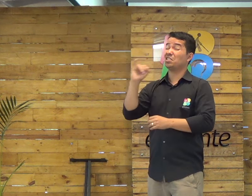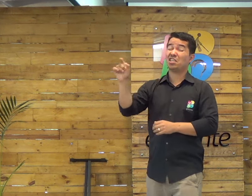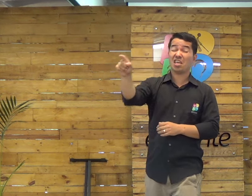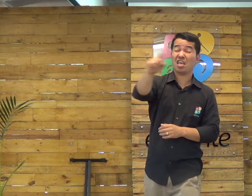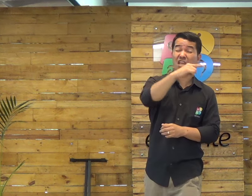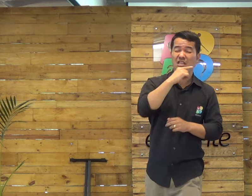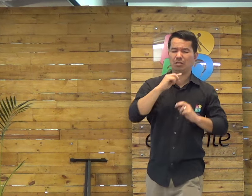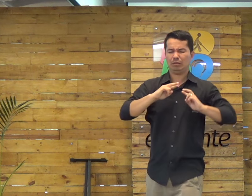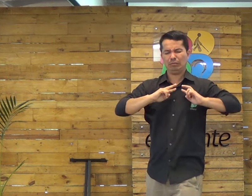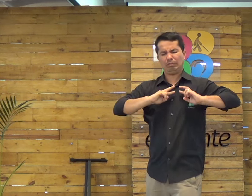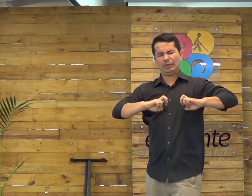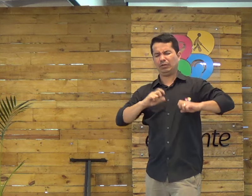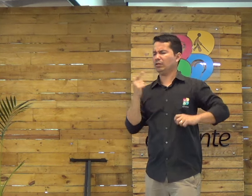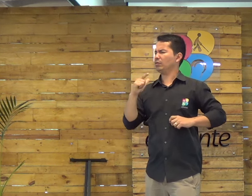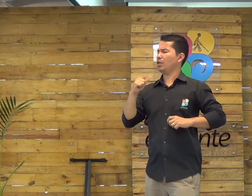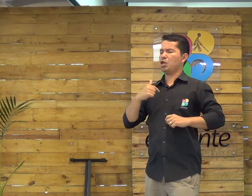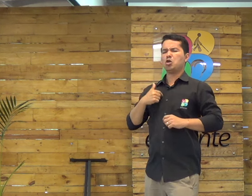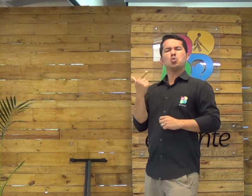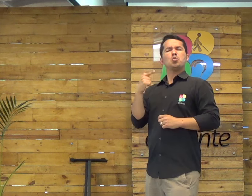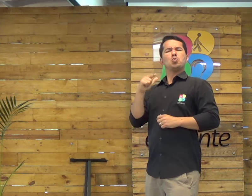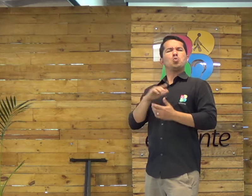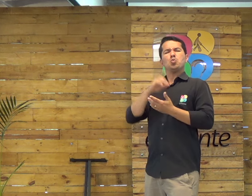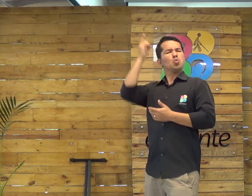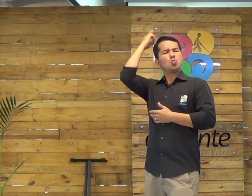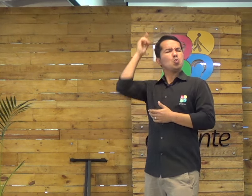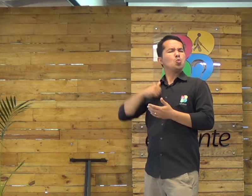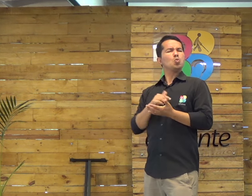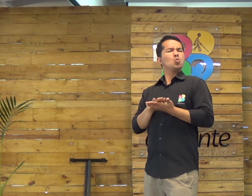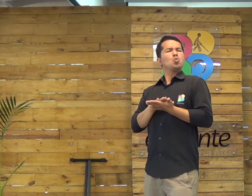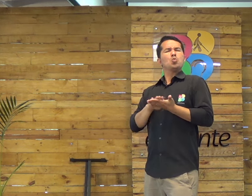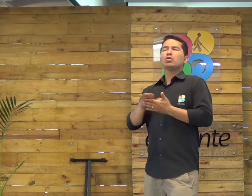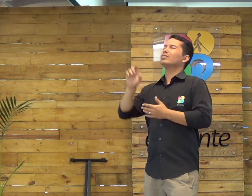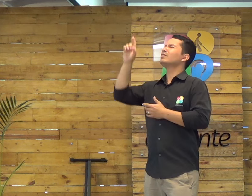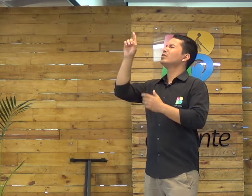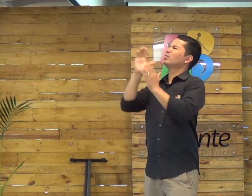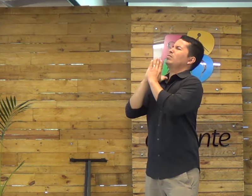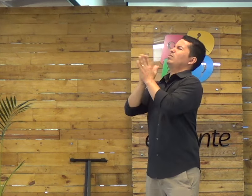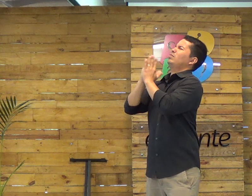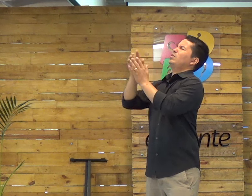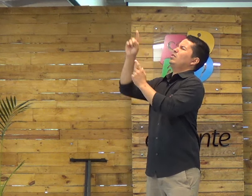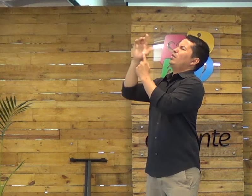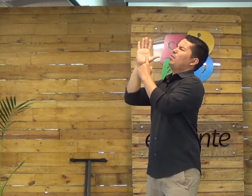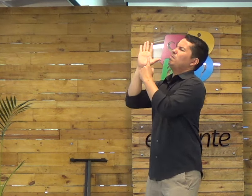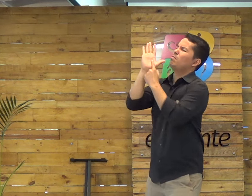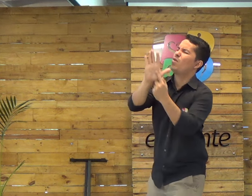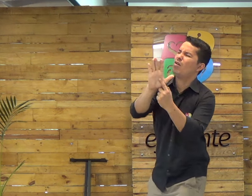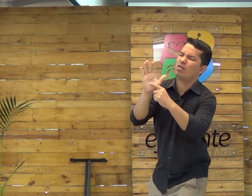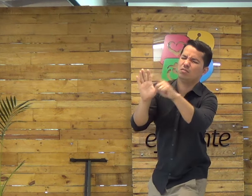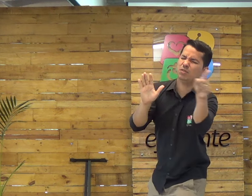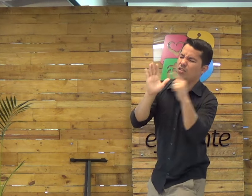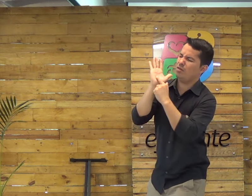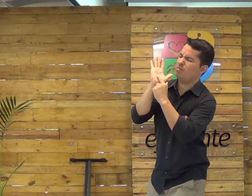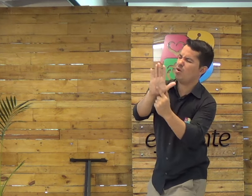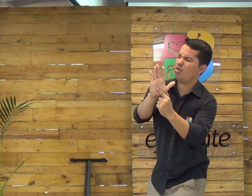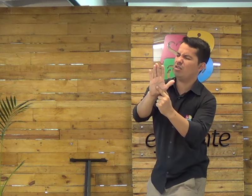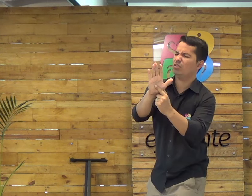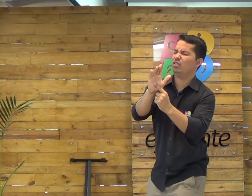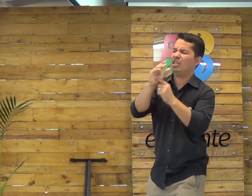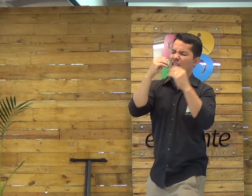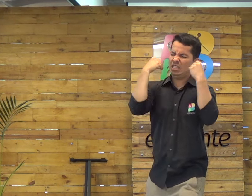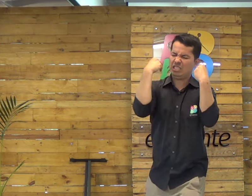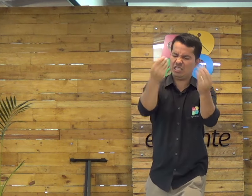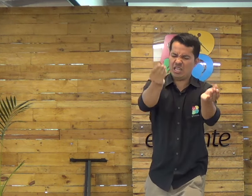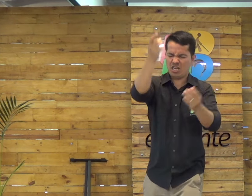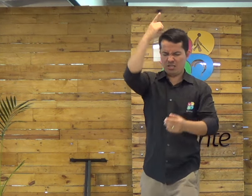Senhor, e eu sei que isso não pode. Se às vezes eles não perceberam, nossa, eu não tenho dom. Por favor, Senhor,